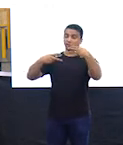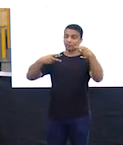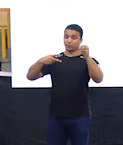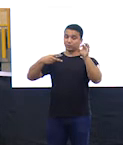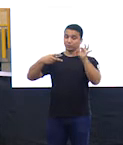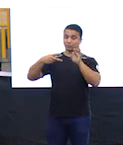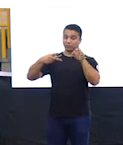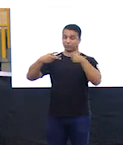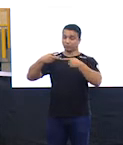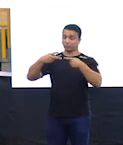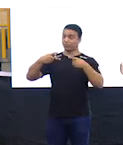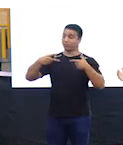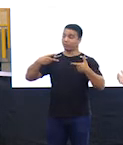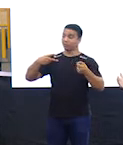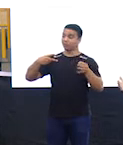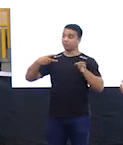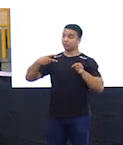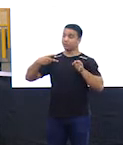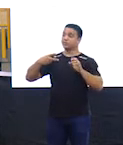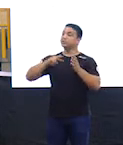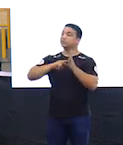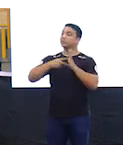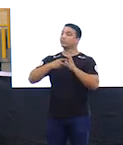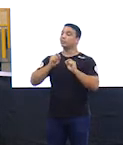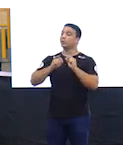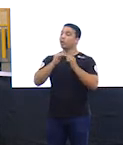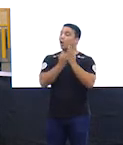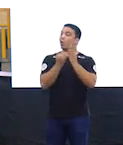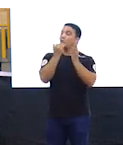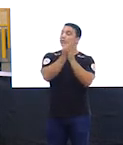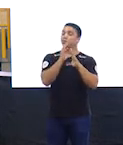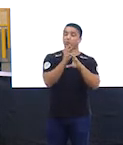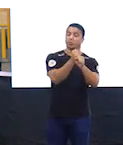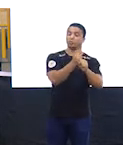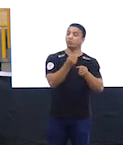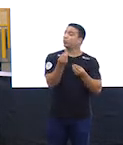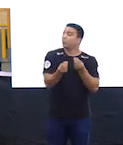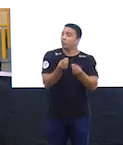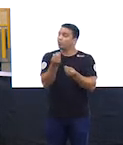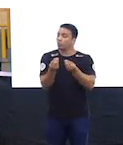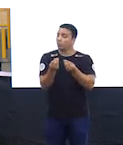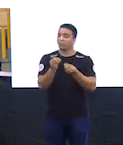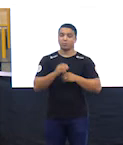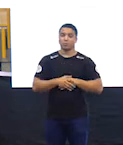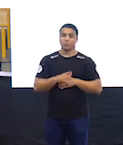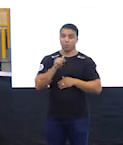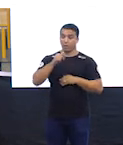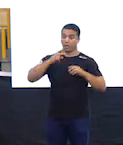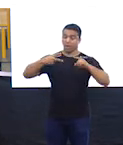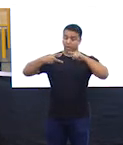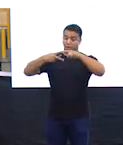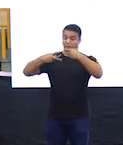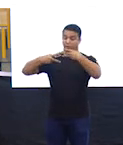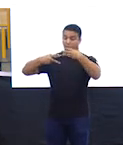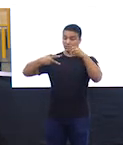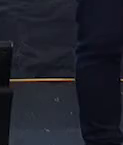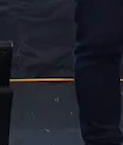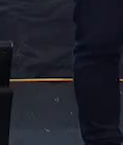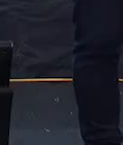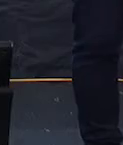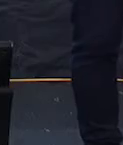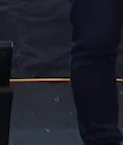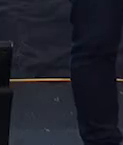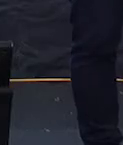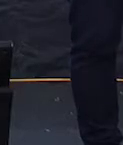equivalem a um único aumento de quanto? Vamos lá. Ele vai dar um aumento de